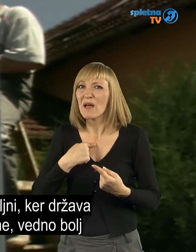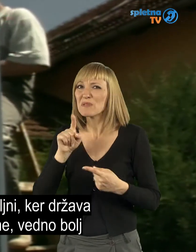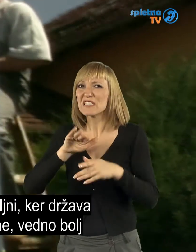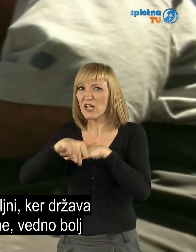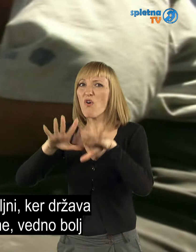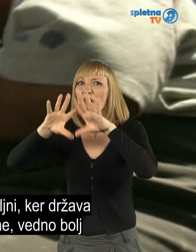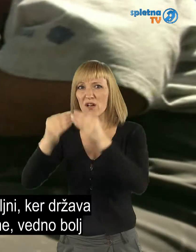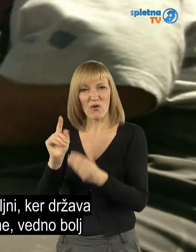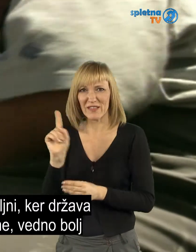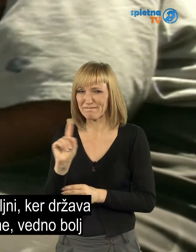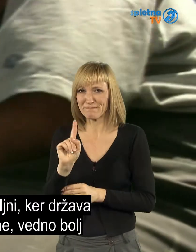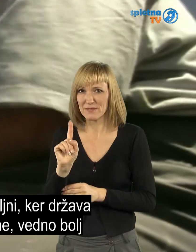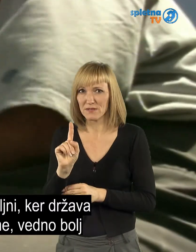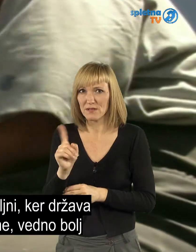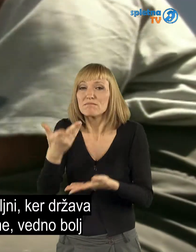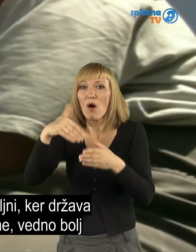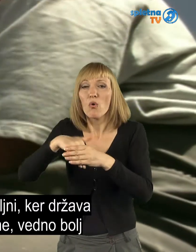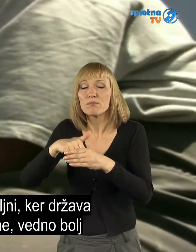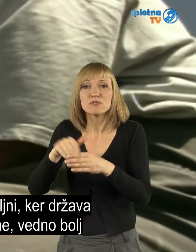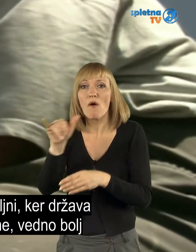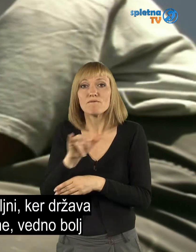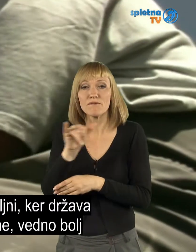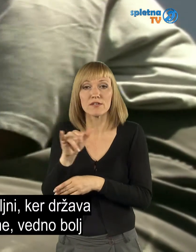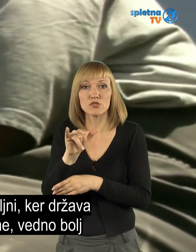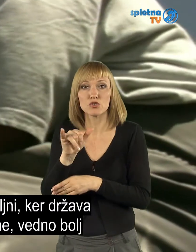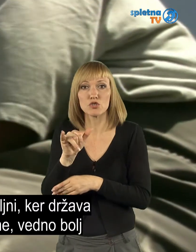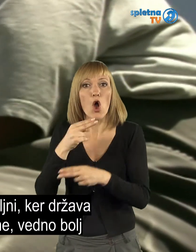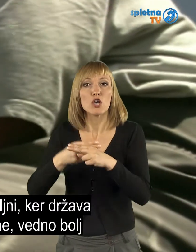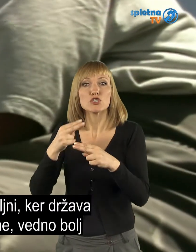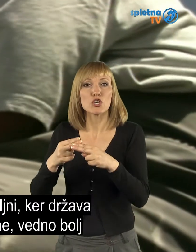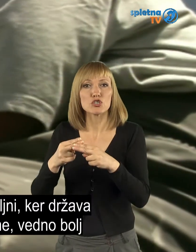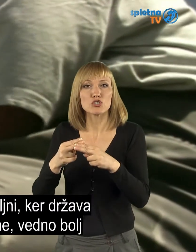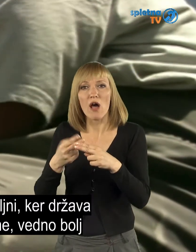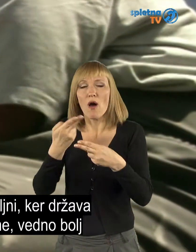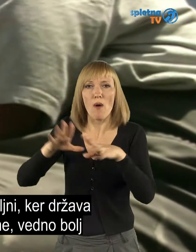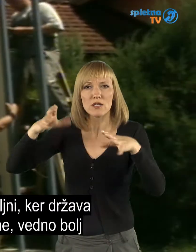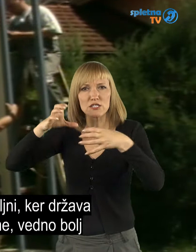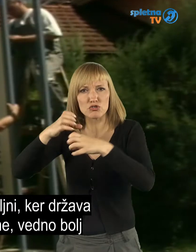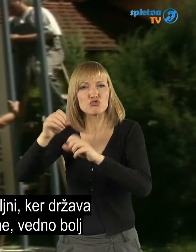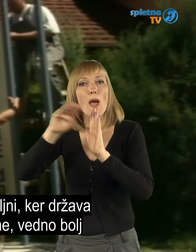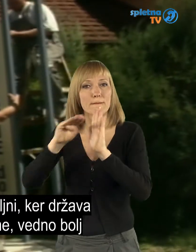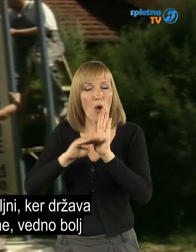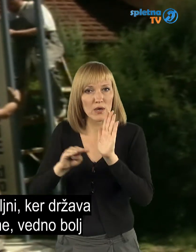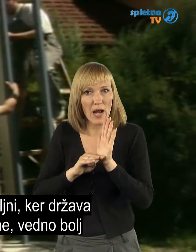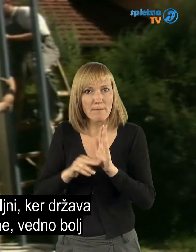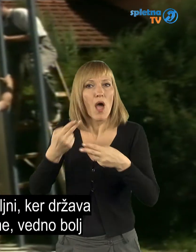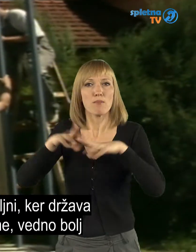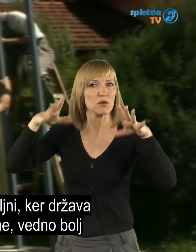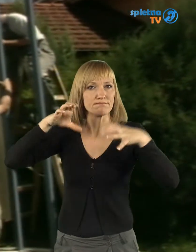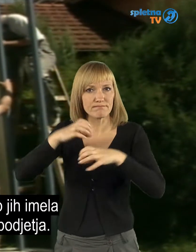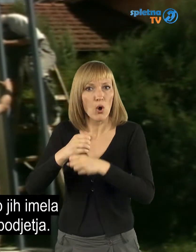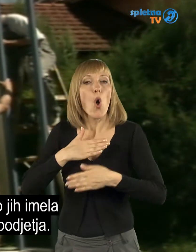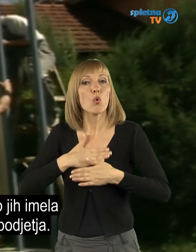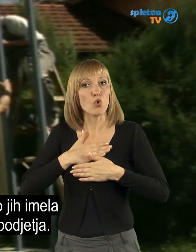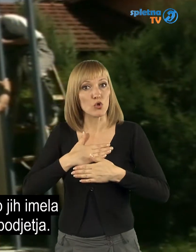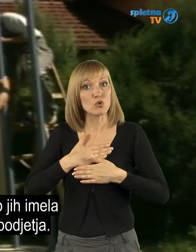kvotami nismo zadovoljni, ker v bistvu vedno, država vedno bolj krči programe, vedno bolj